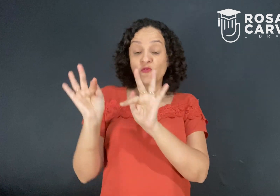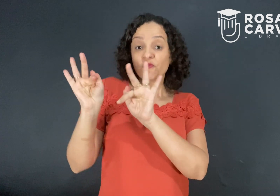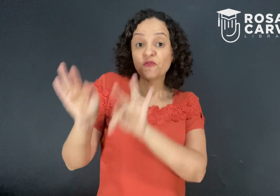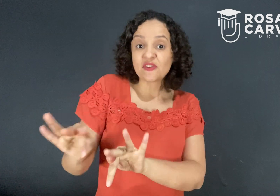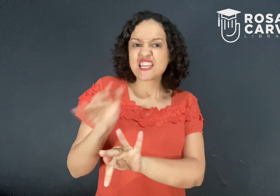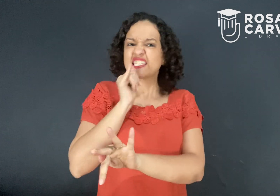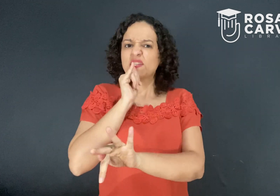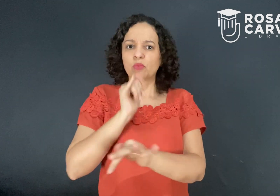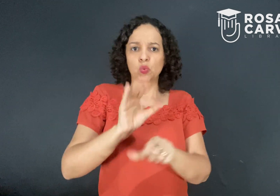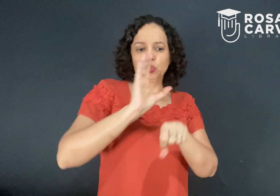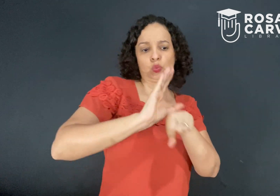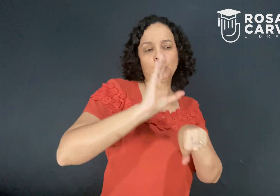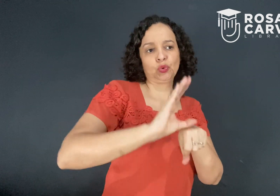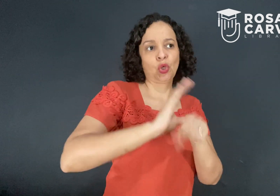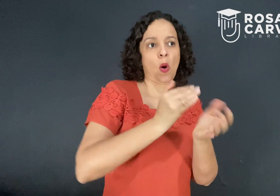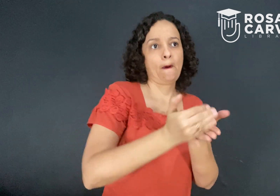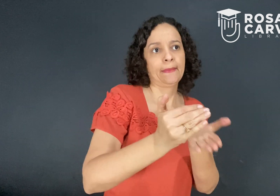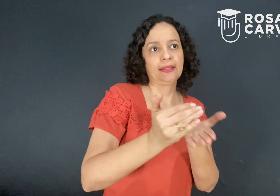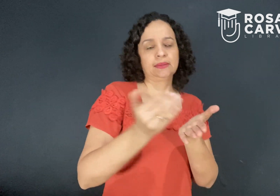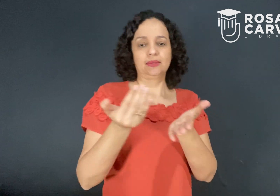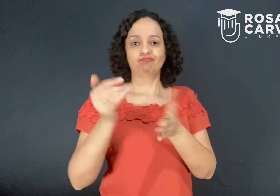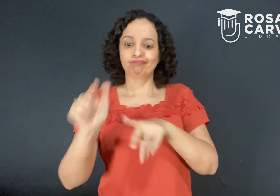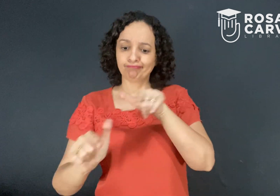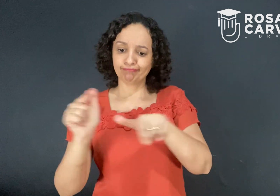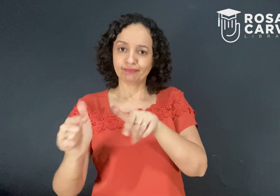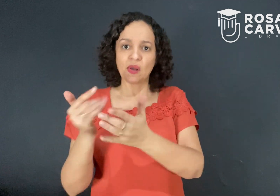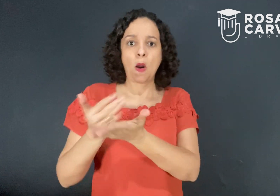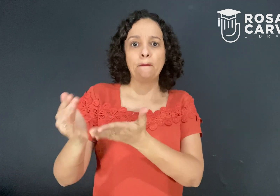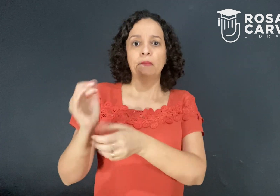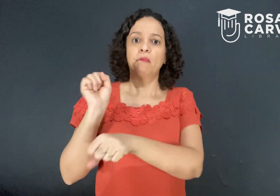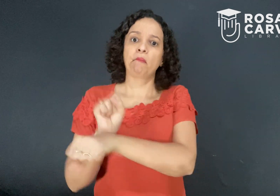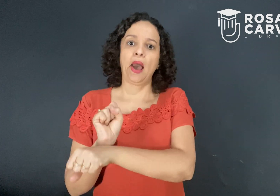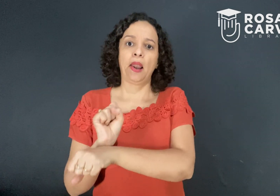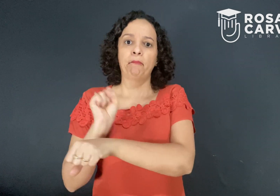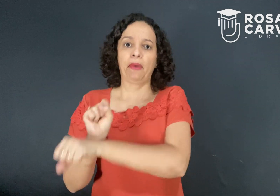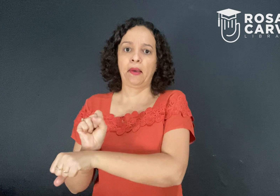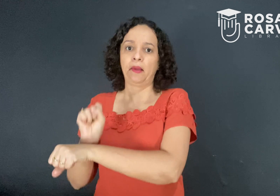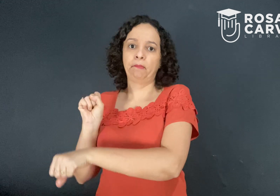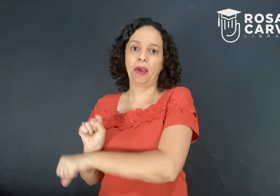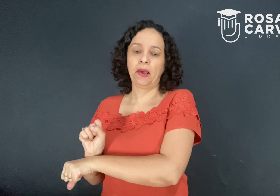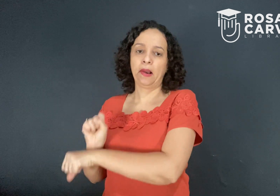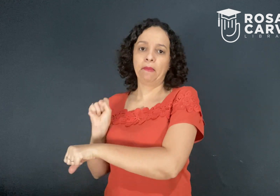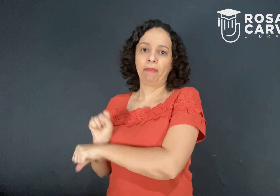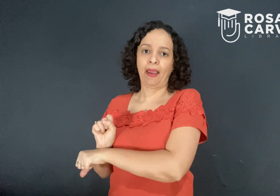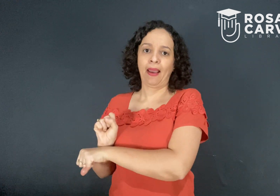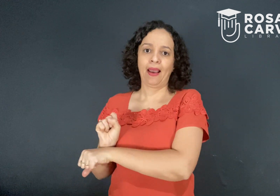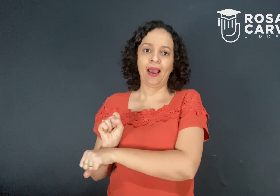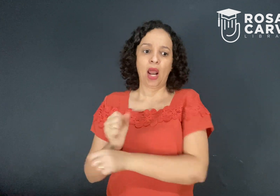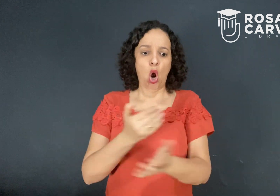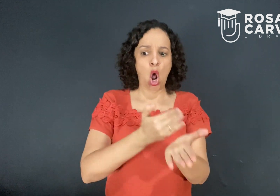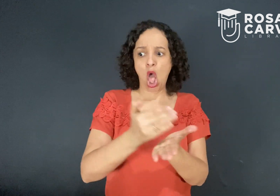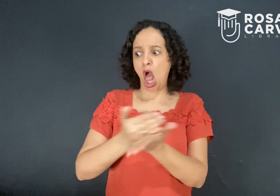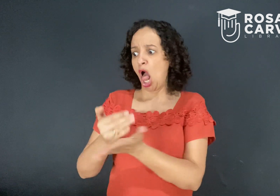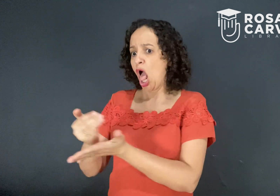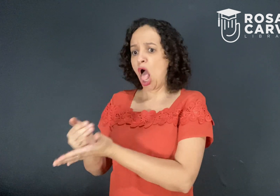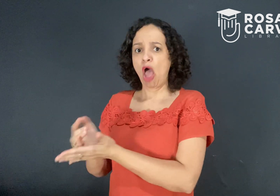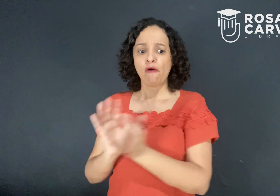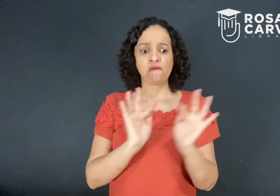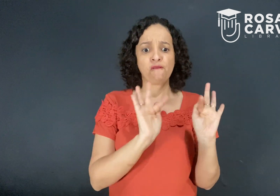atividade. Começa um curso, começa uma tarefa, Quando percebe, tem um monte de coisas iniciadas